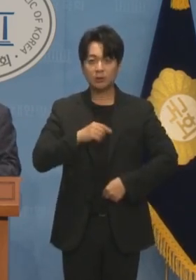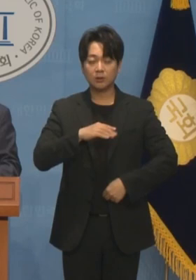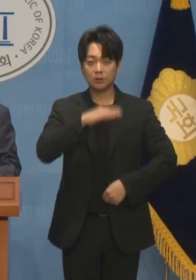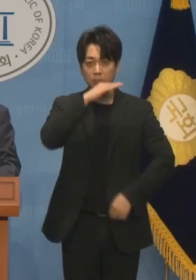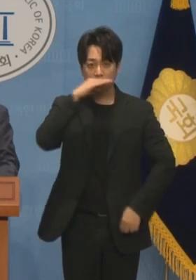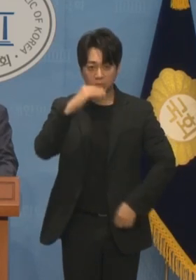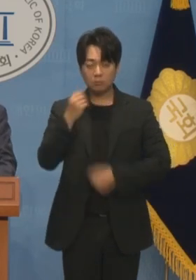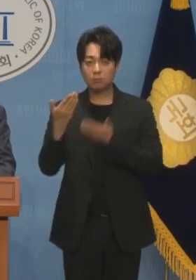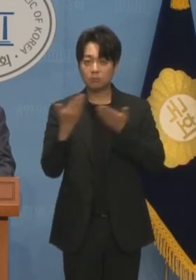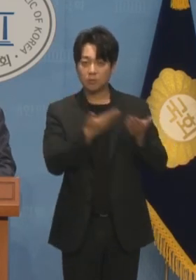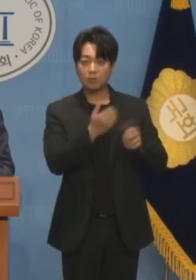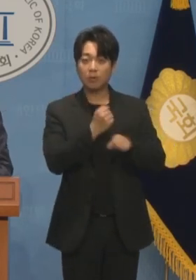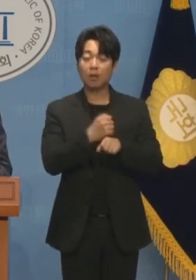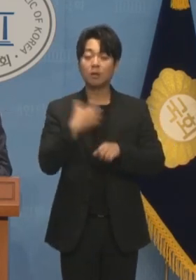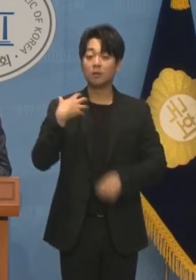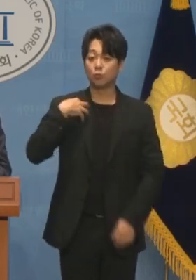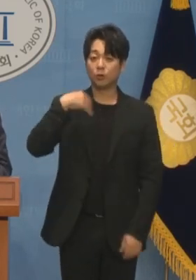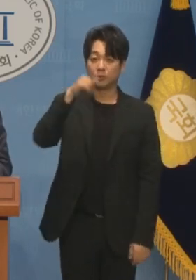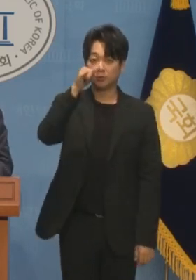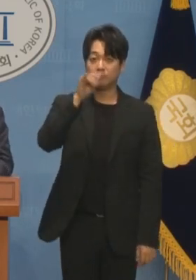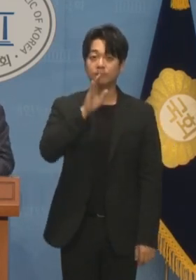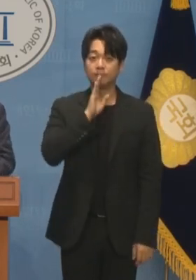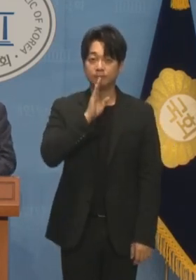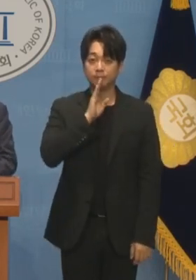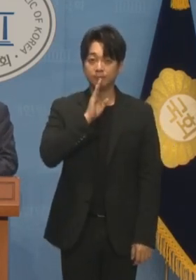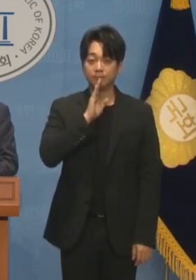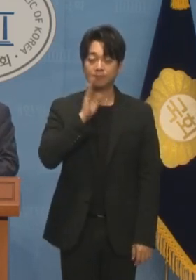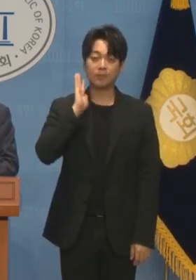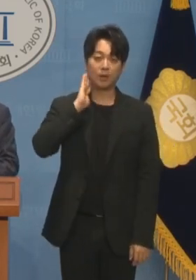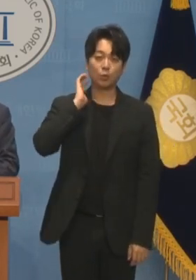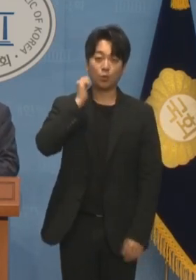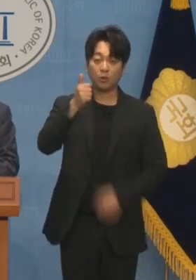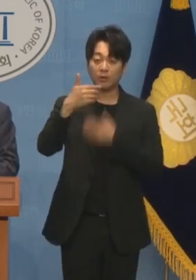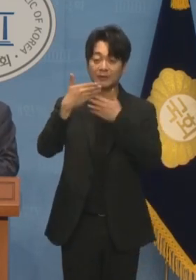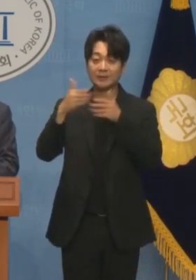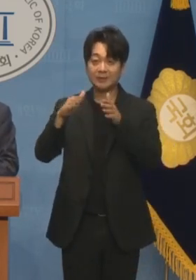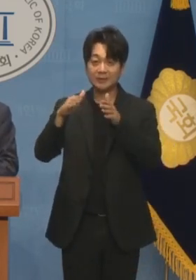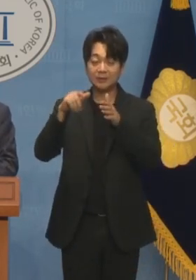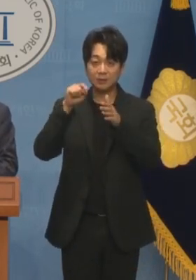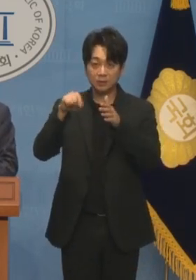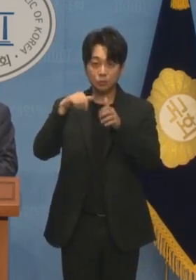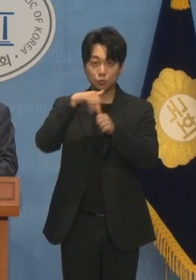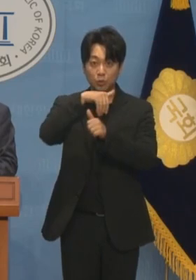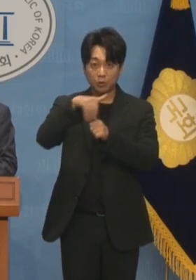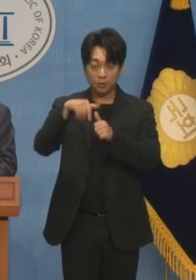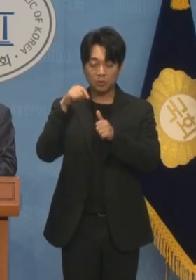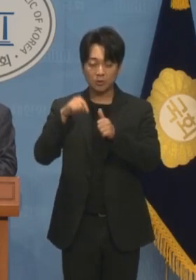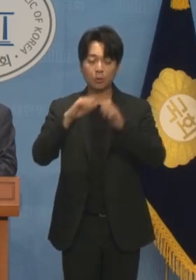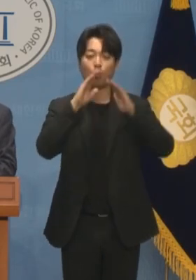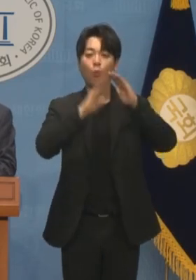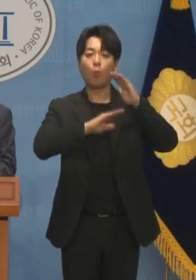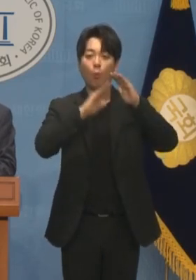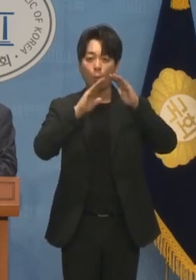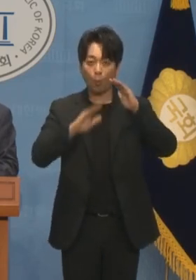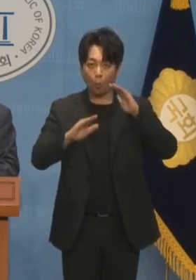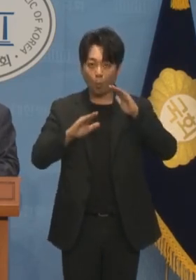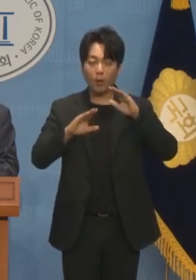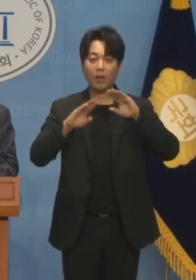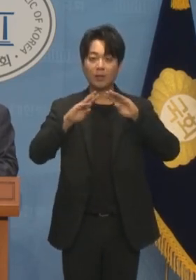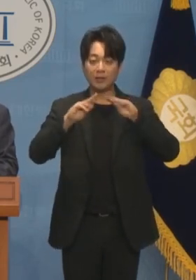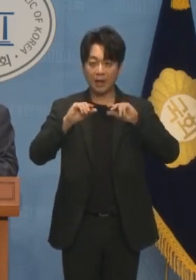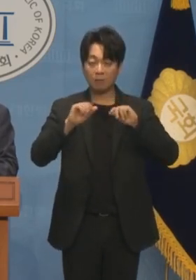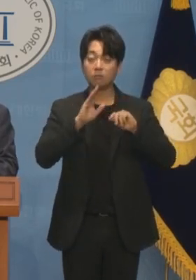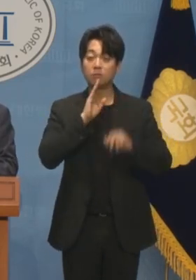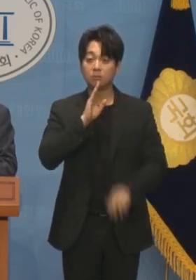있습니다. 대통령 청사가 자리 잡은 영내는 공공의 영역이고 국민의